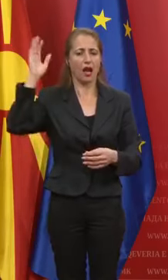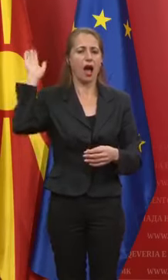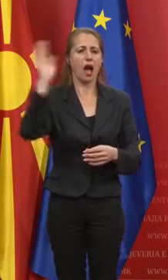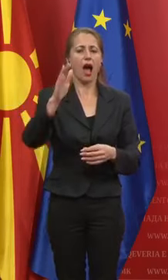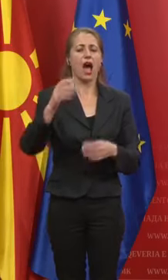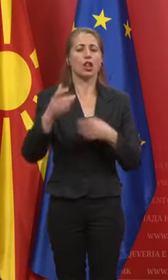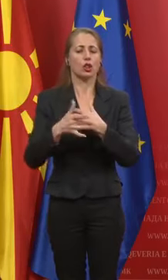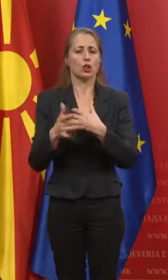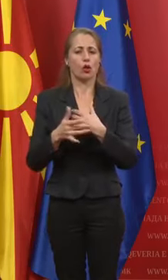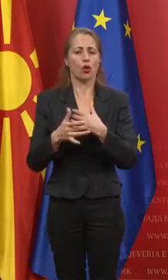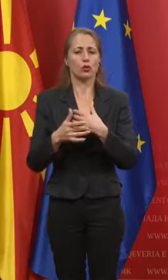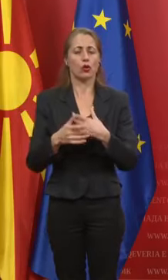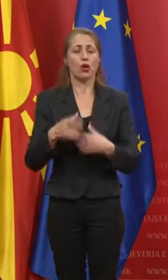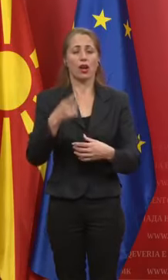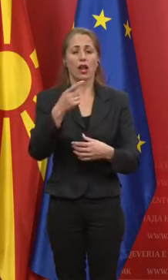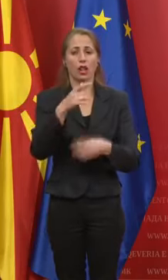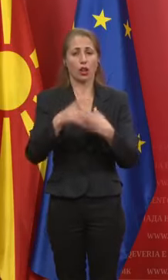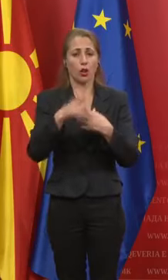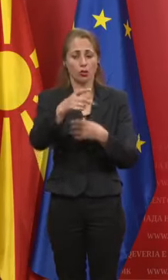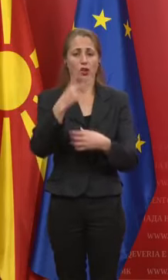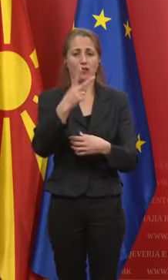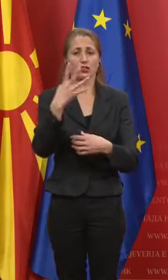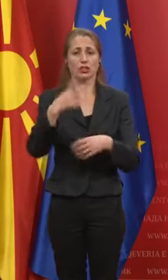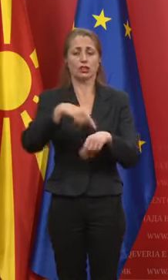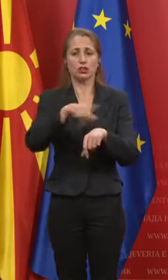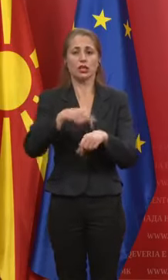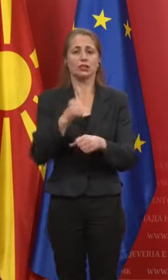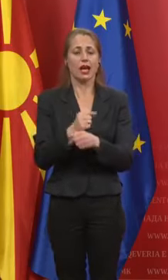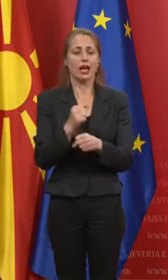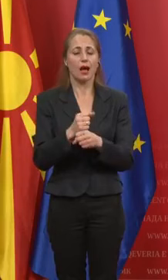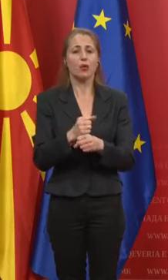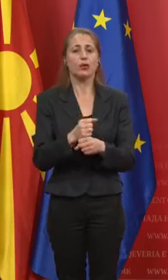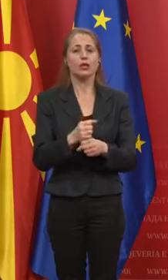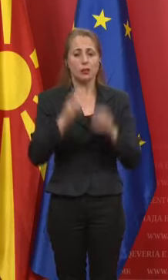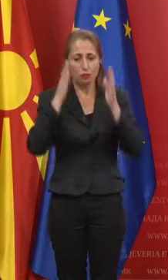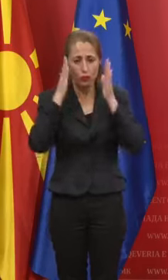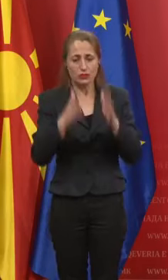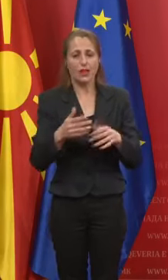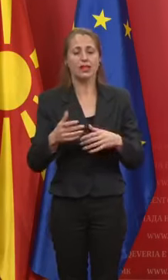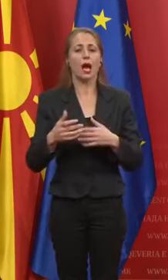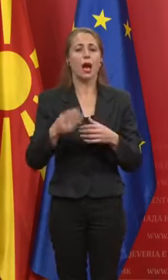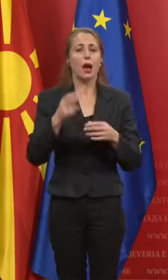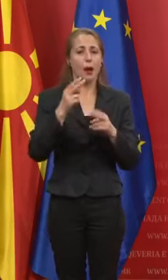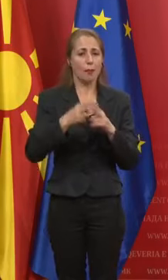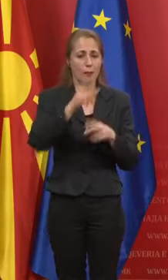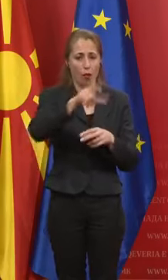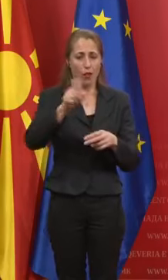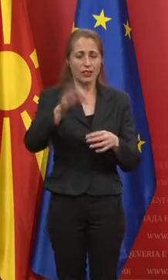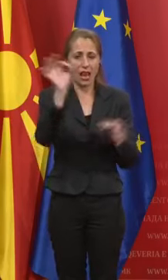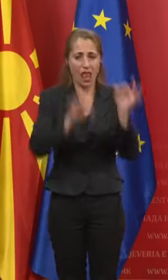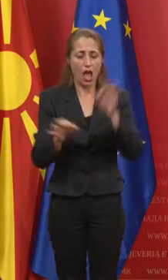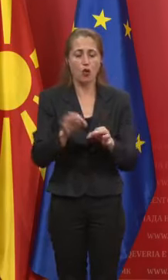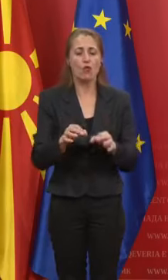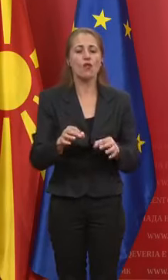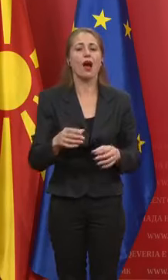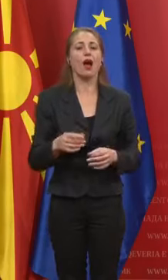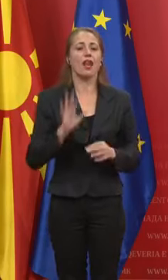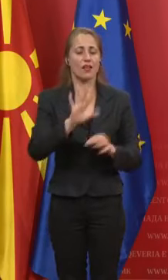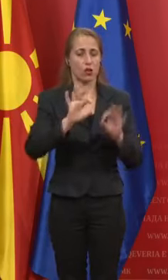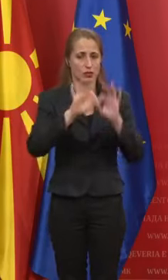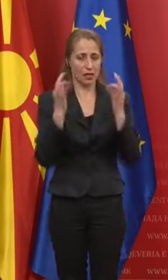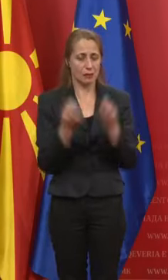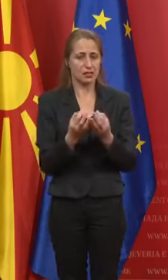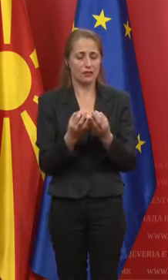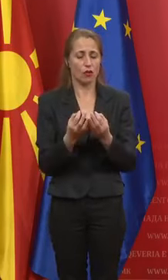се грижи здравјето токму на тие луѓе, тие пациенти или членови на нивни семејства. Така да